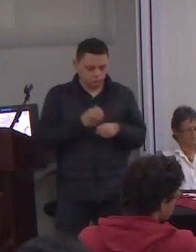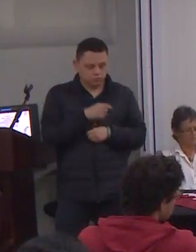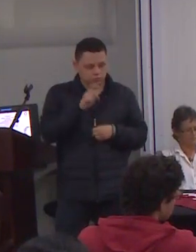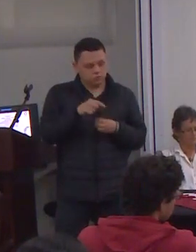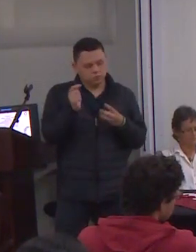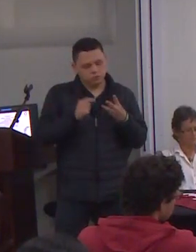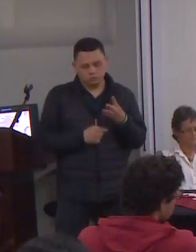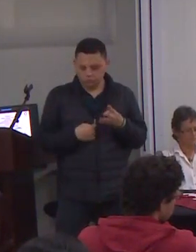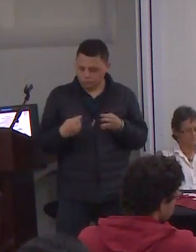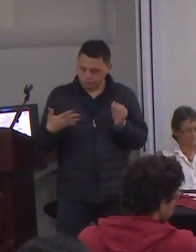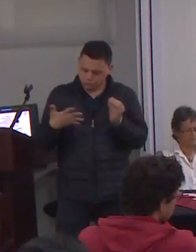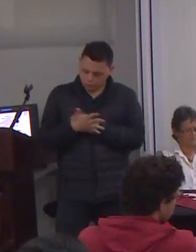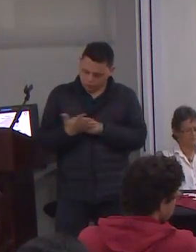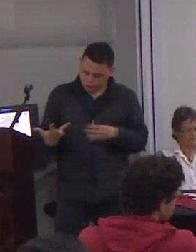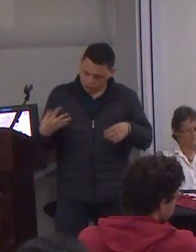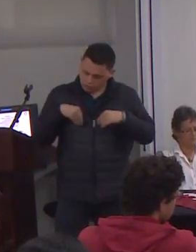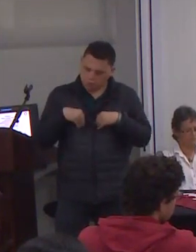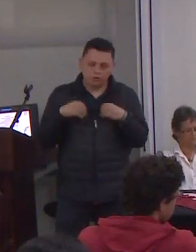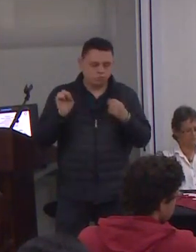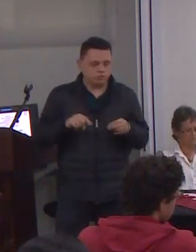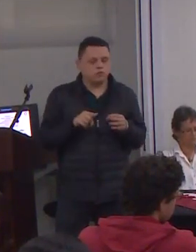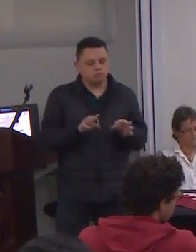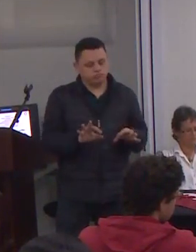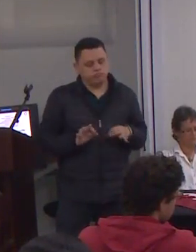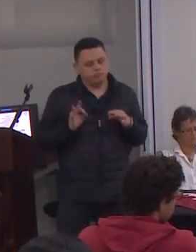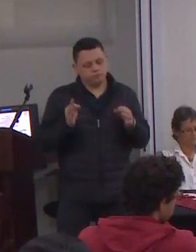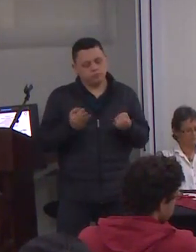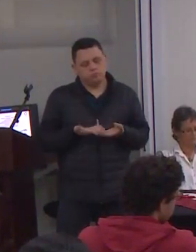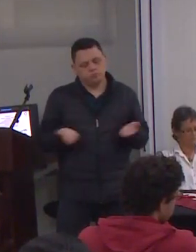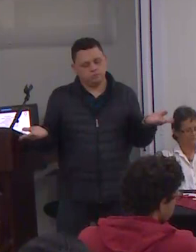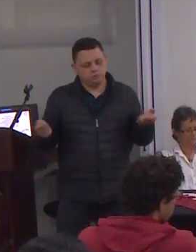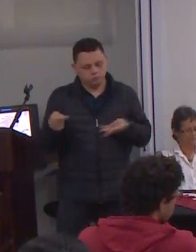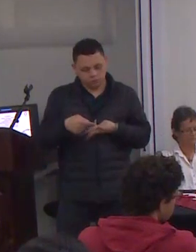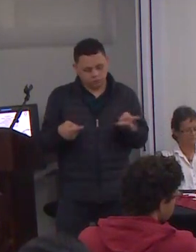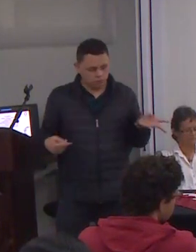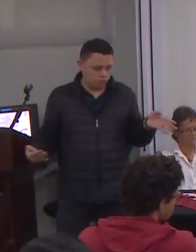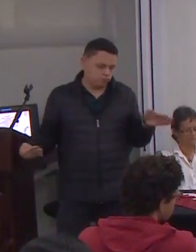información necesaria para que garanticen la ruta